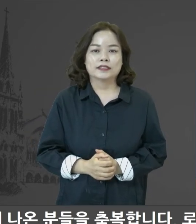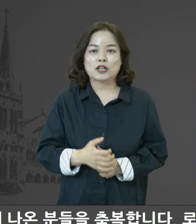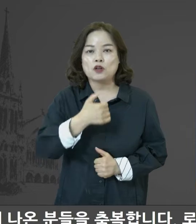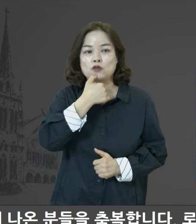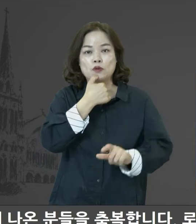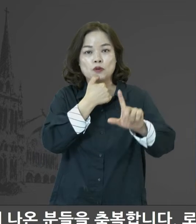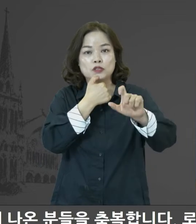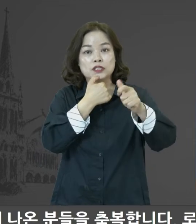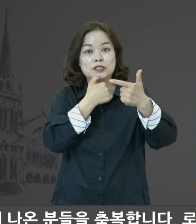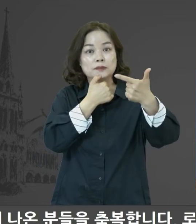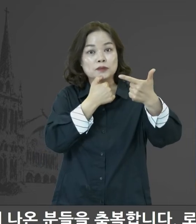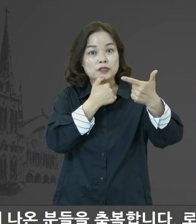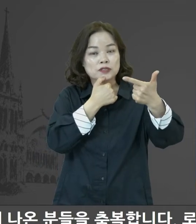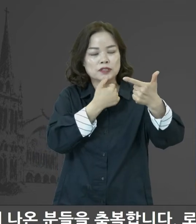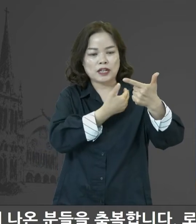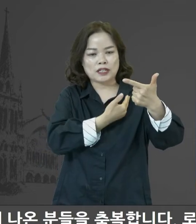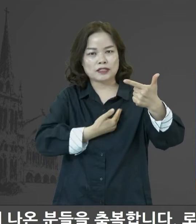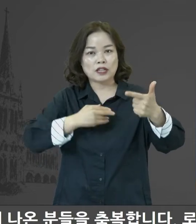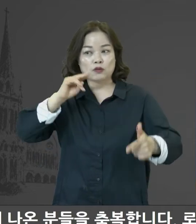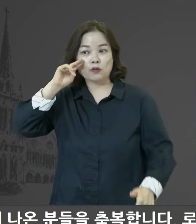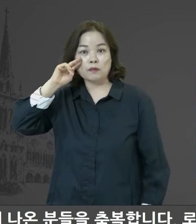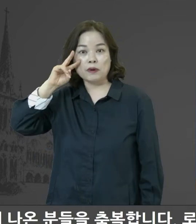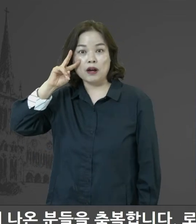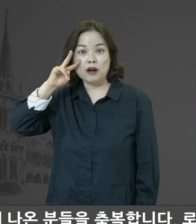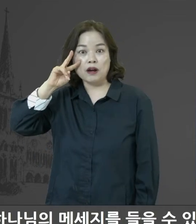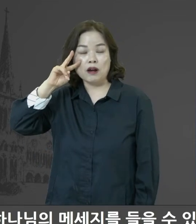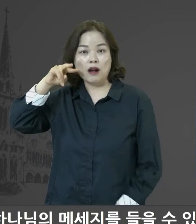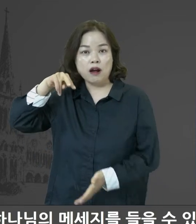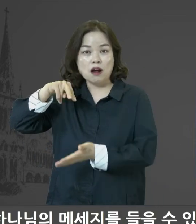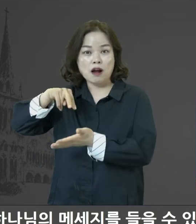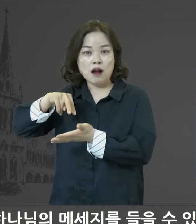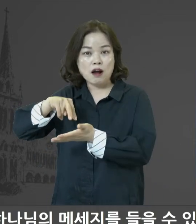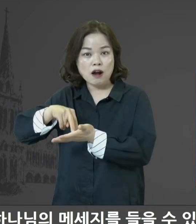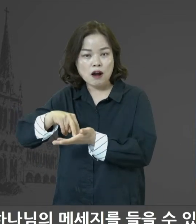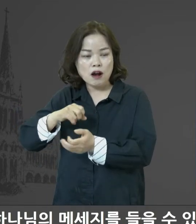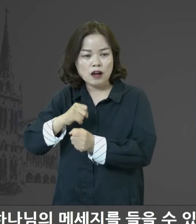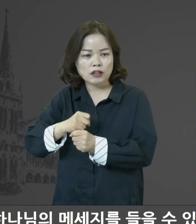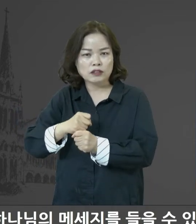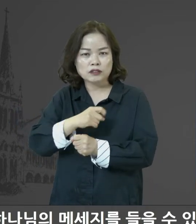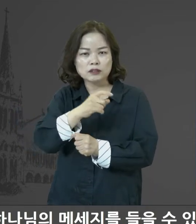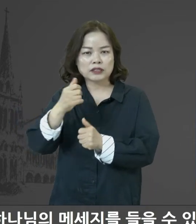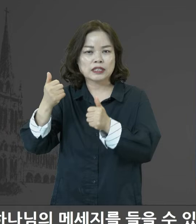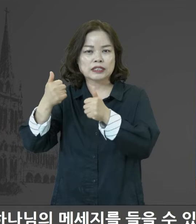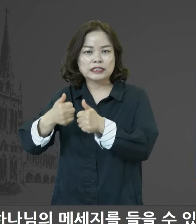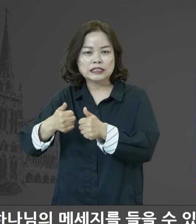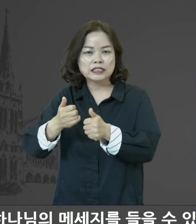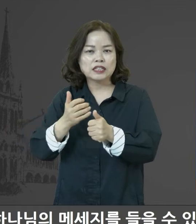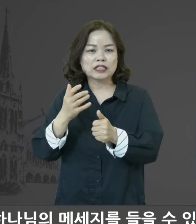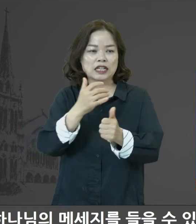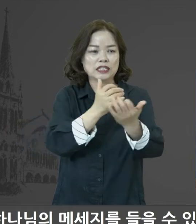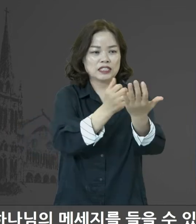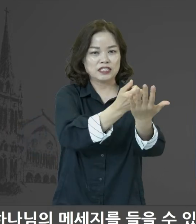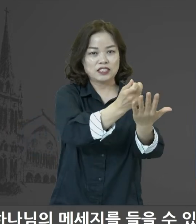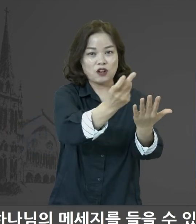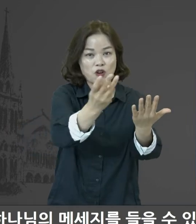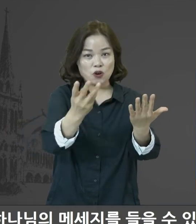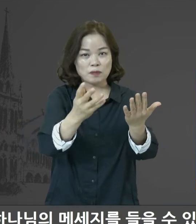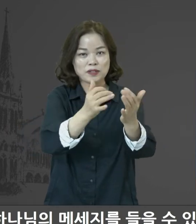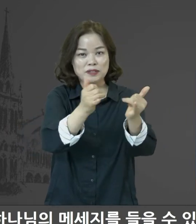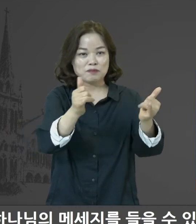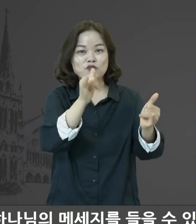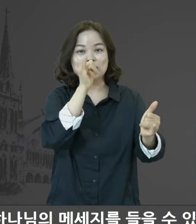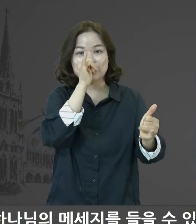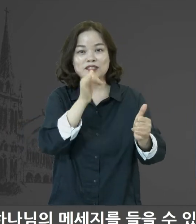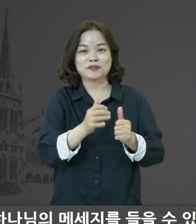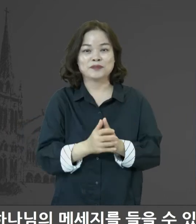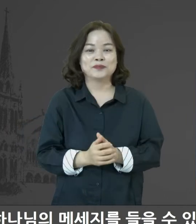로마서 16장에서는 사도 바울이 청거하거나 문안하라고 인사하는 인물들이 여러 명 나옵니다.